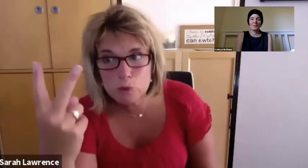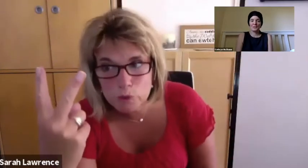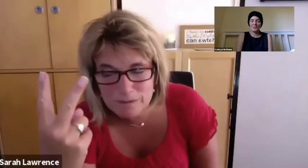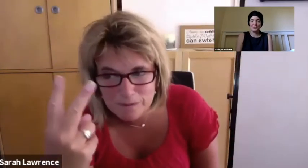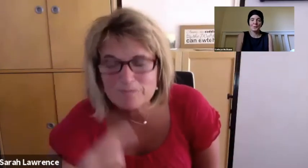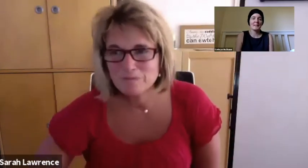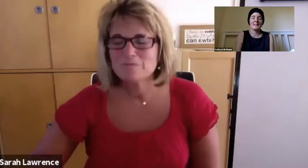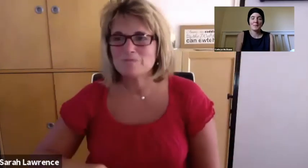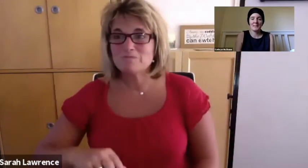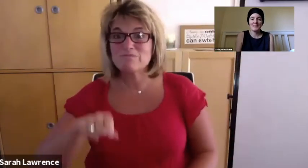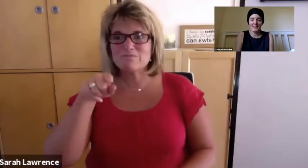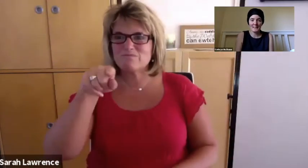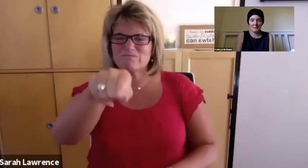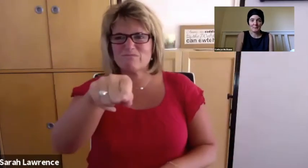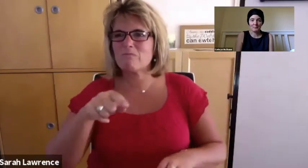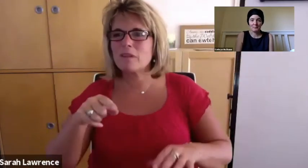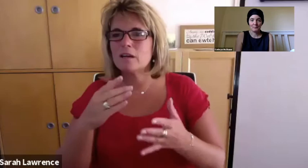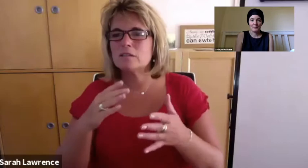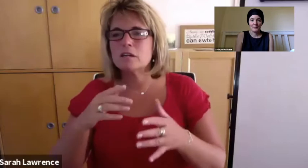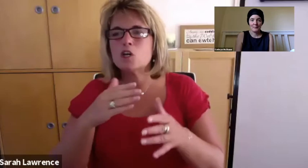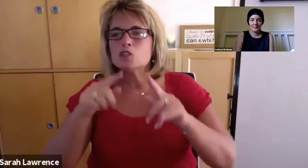croeso nôl I Gweithdy Dau.